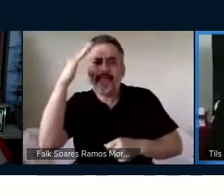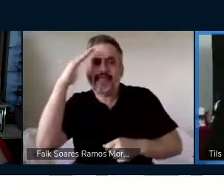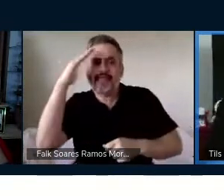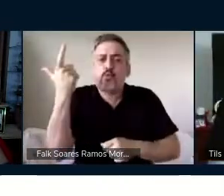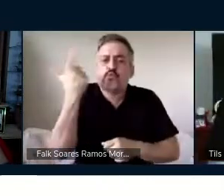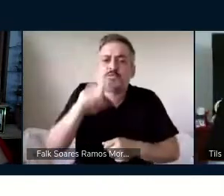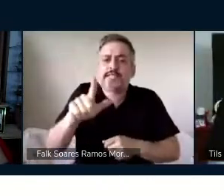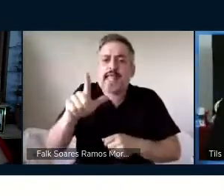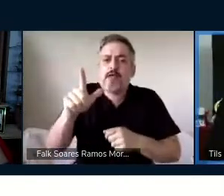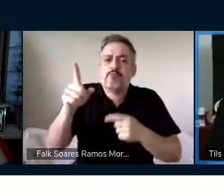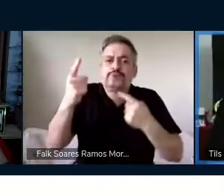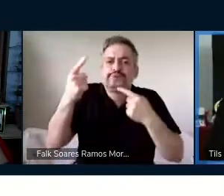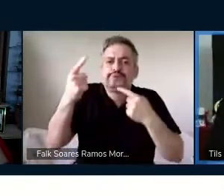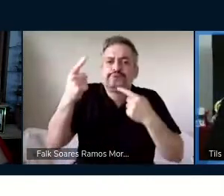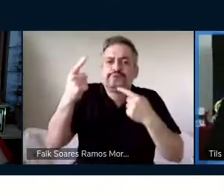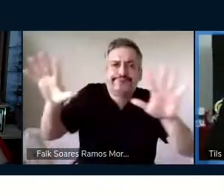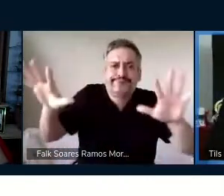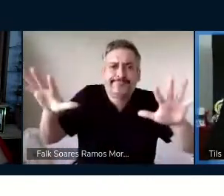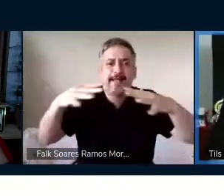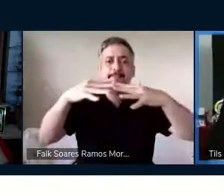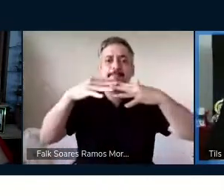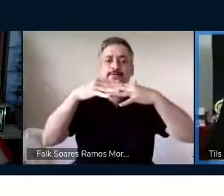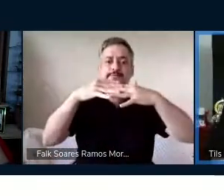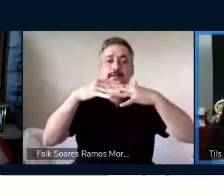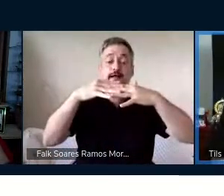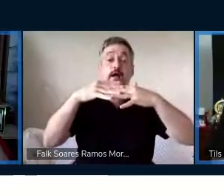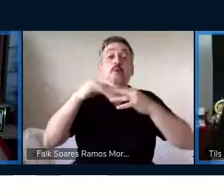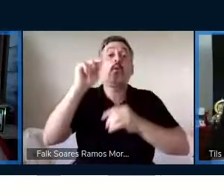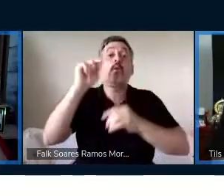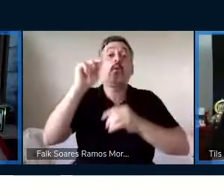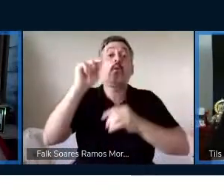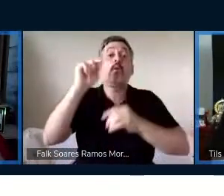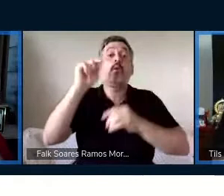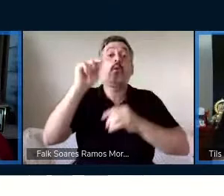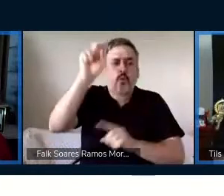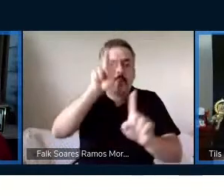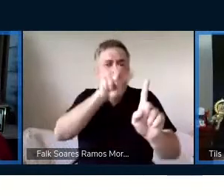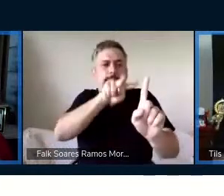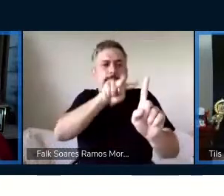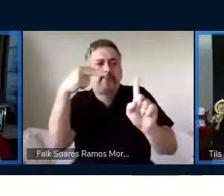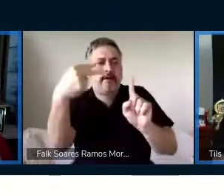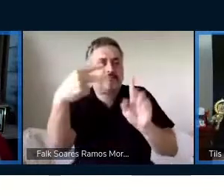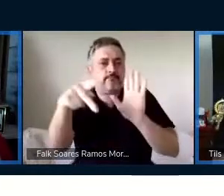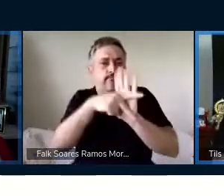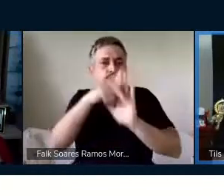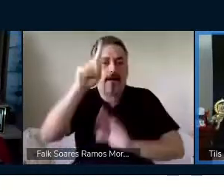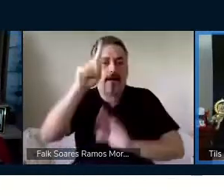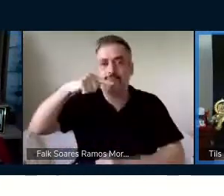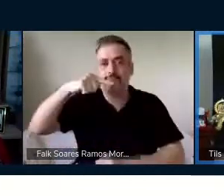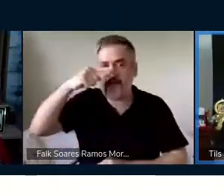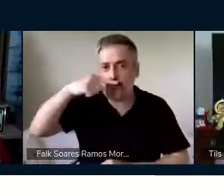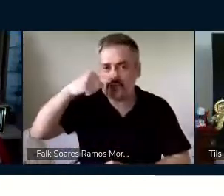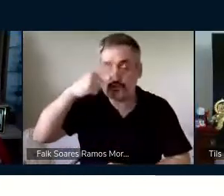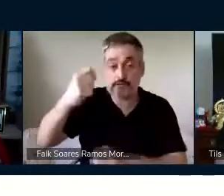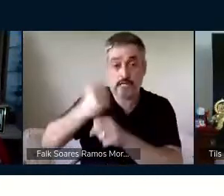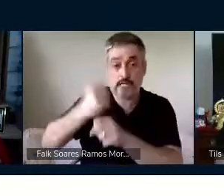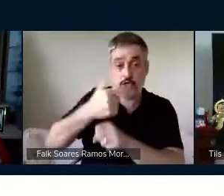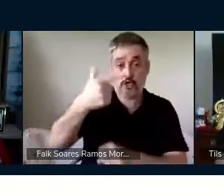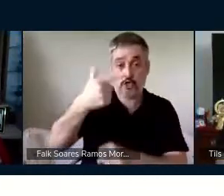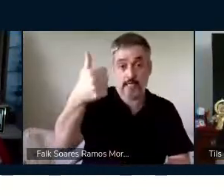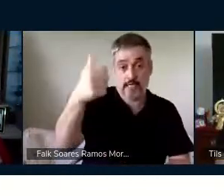espaço é a harmonização na perspectiva de Faust,